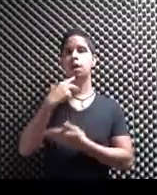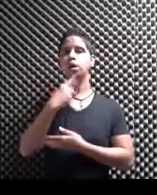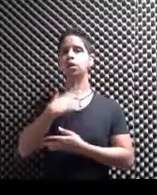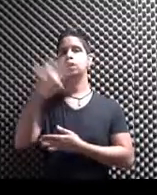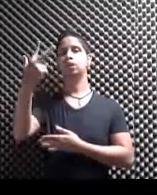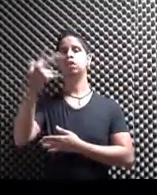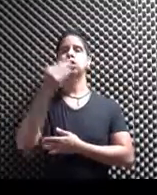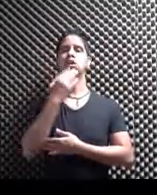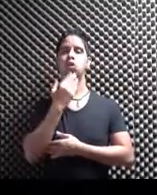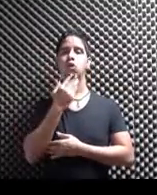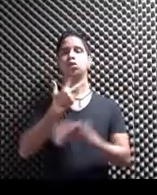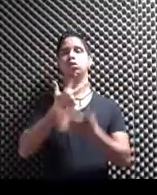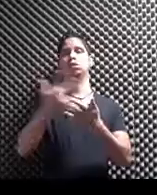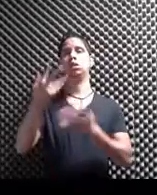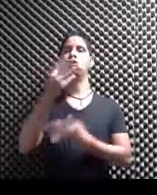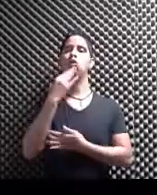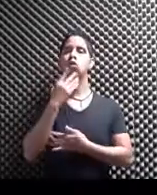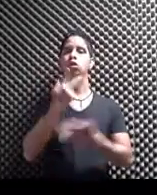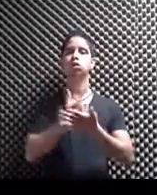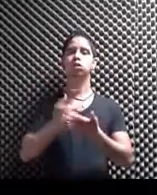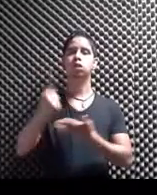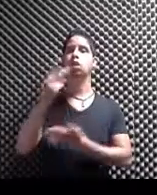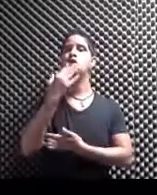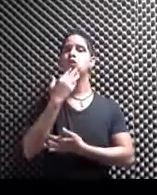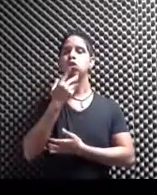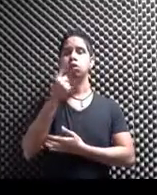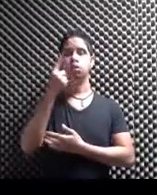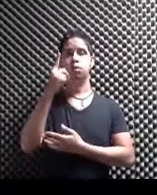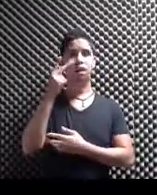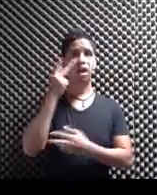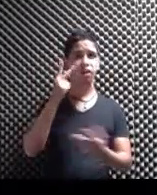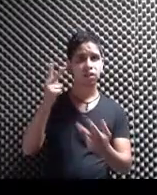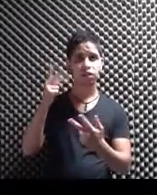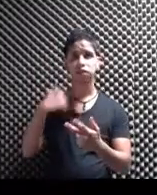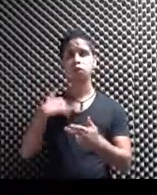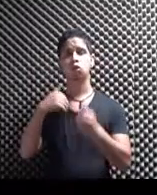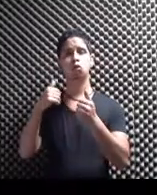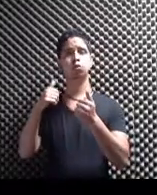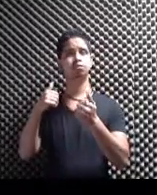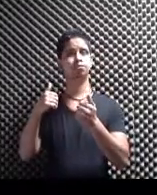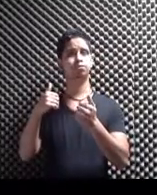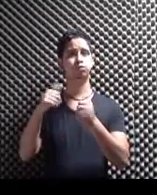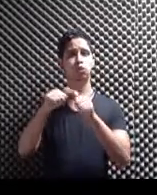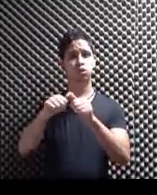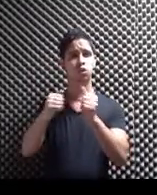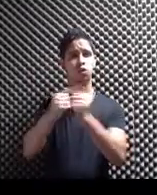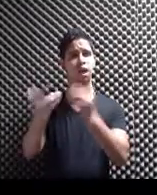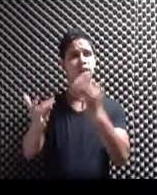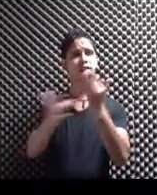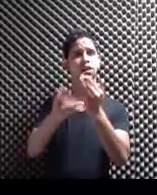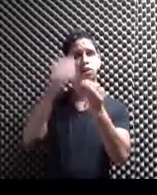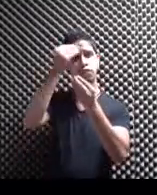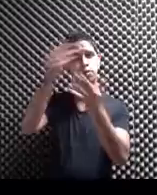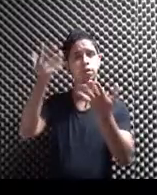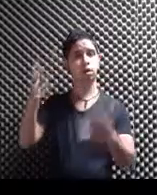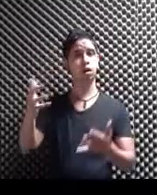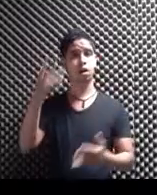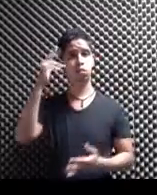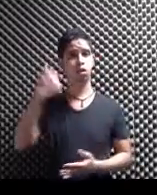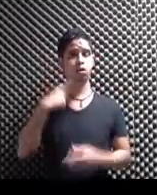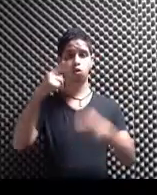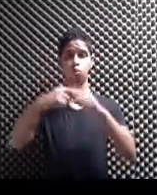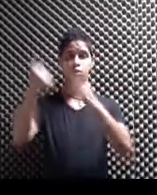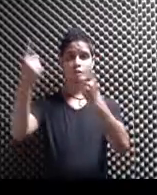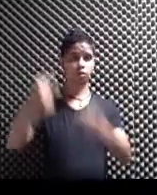a caer o a dejar caer las técnicas que les estoy dando claro ¿ves? me dice ¿por qué me haces esto? pues porque tú no puedes venir